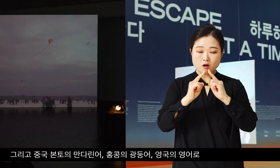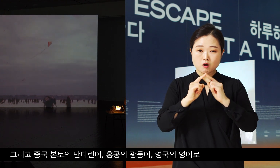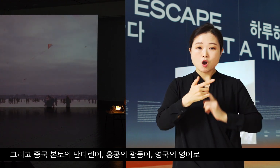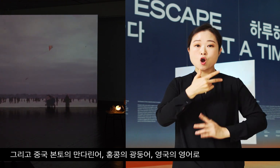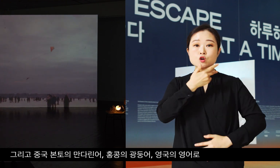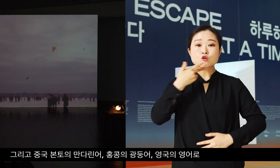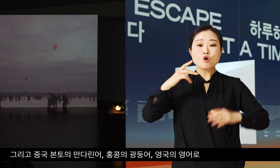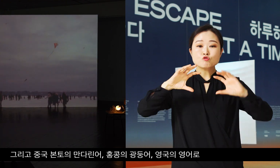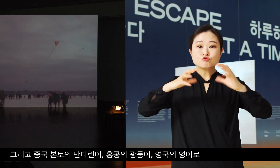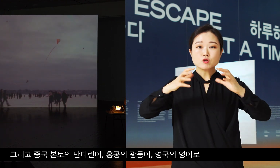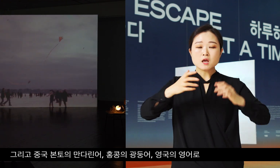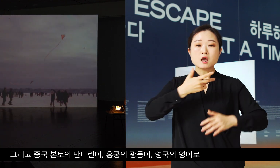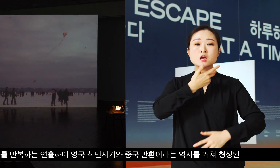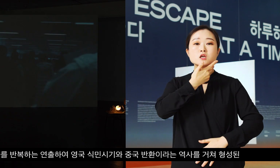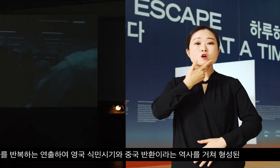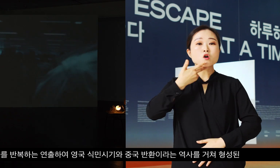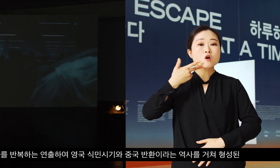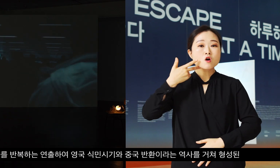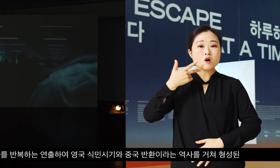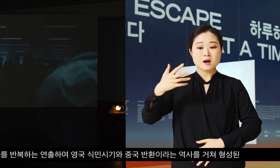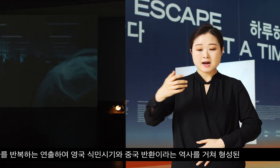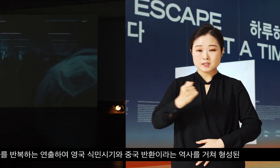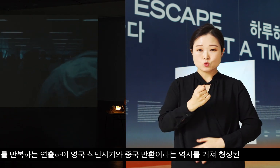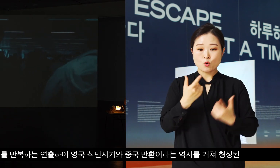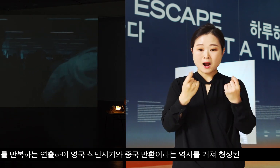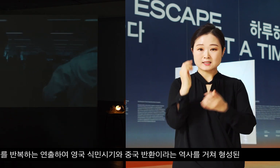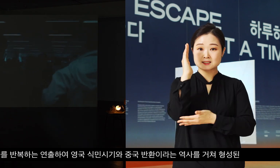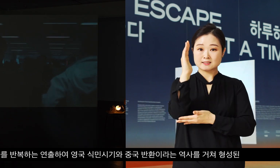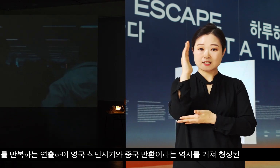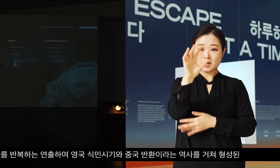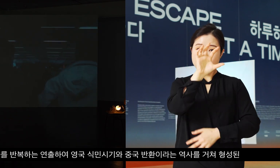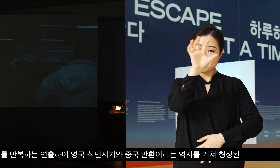영국의 영어로 같은 대사를 반복하는 연출을 통해